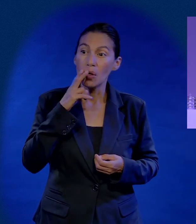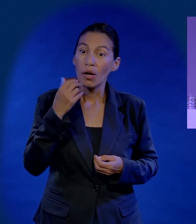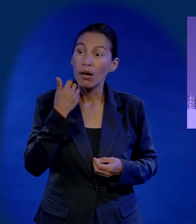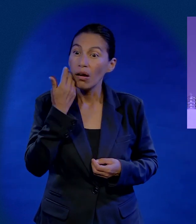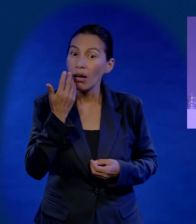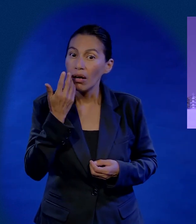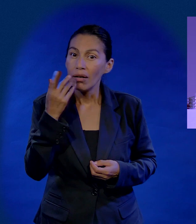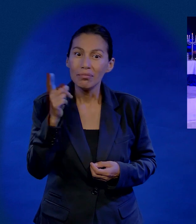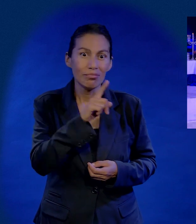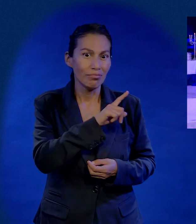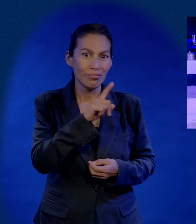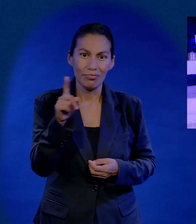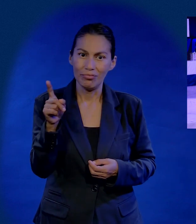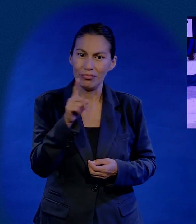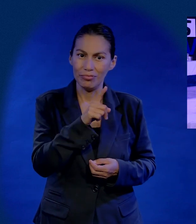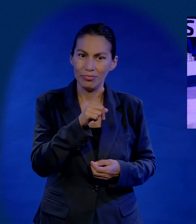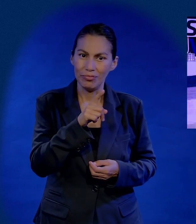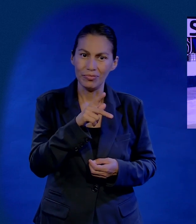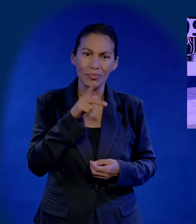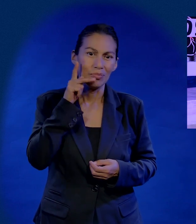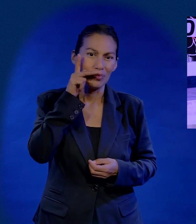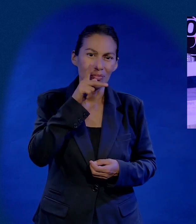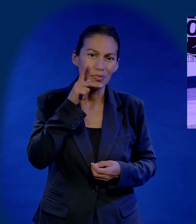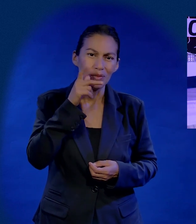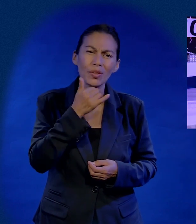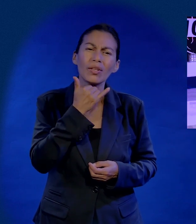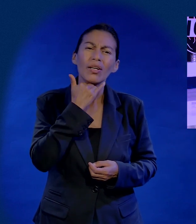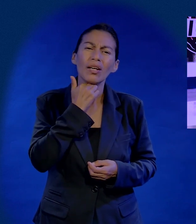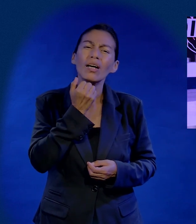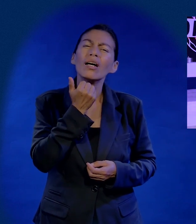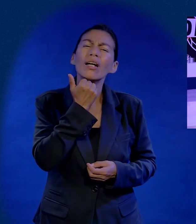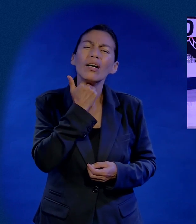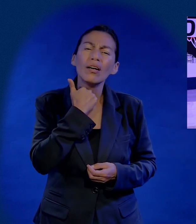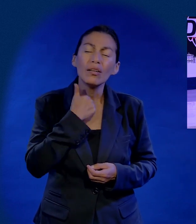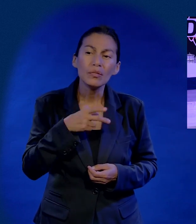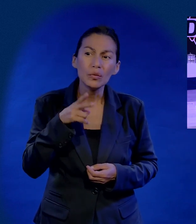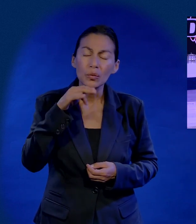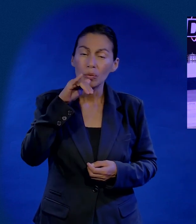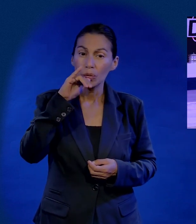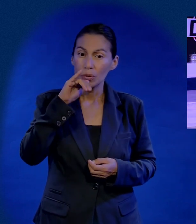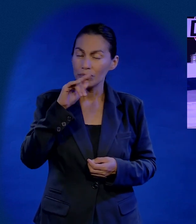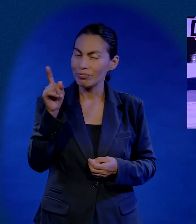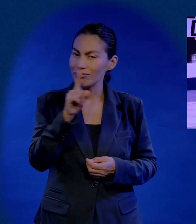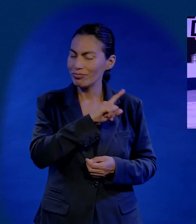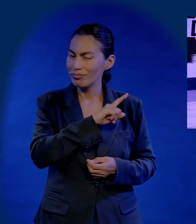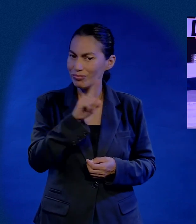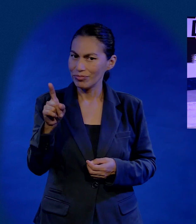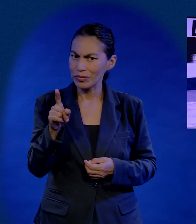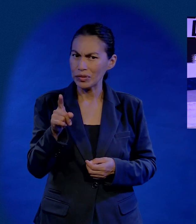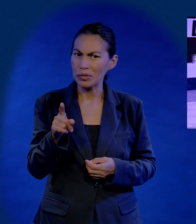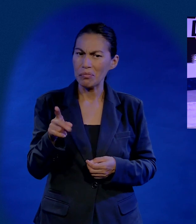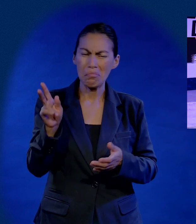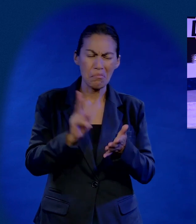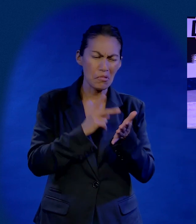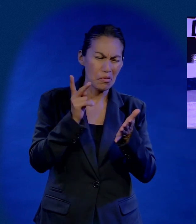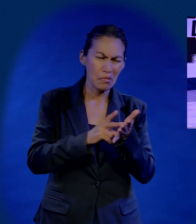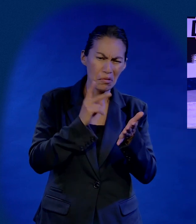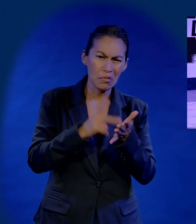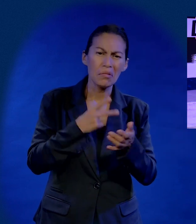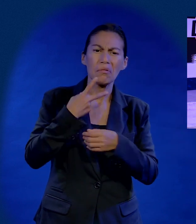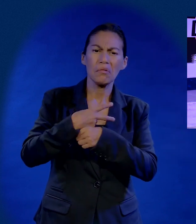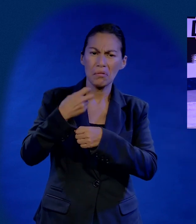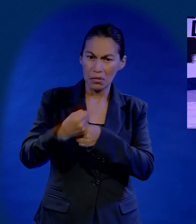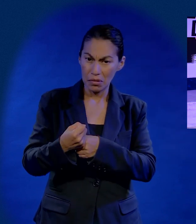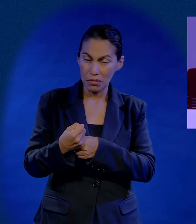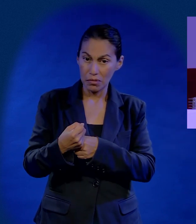jamás sentí tentación de agarrar un cigarro, de agarrar una botella. Jamás, me invitaron muchísimas